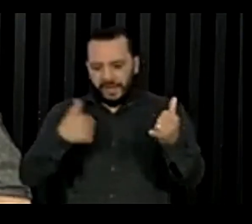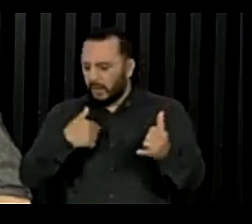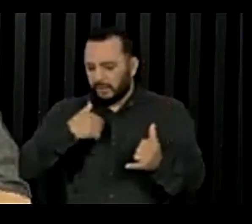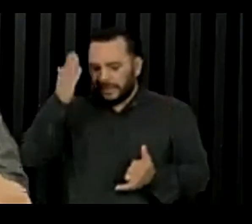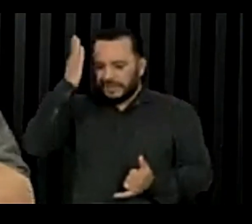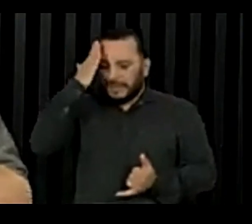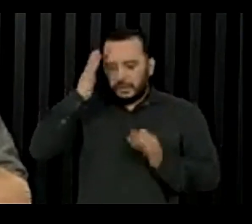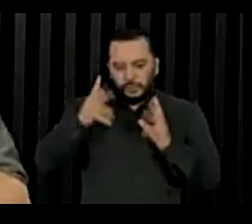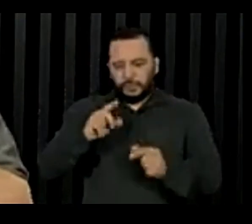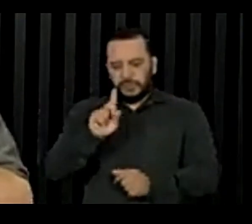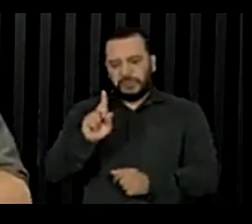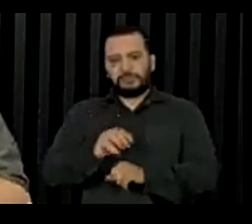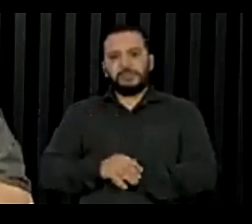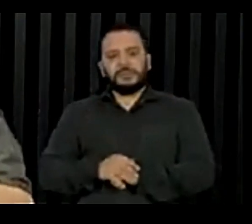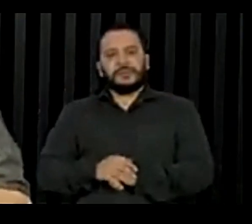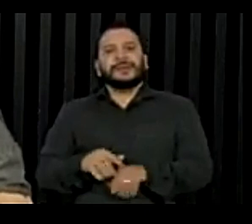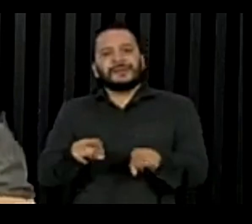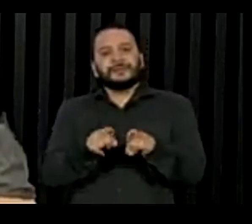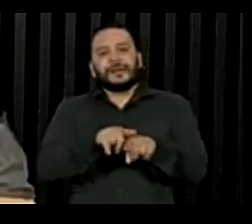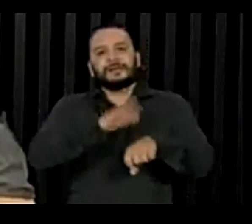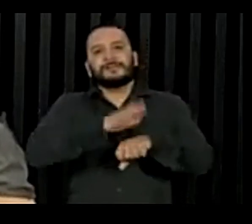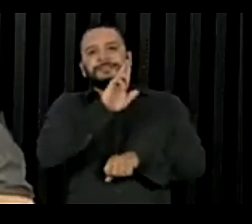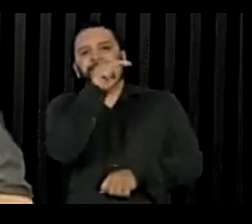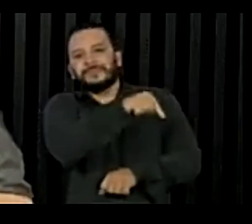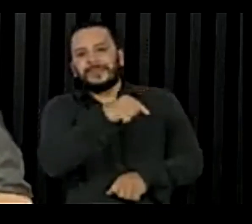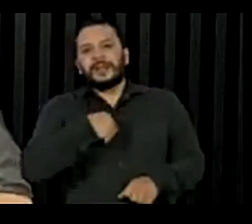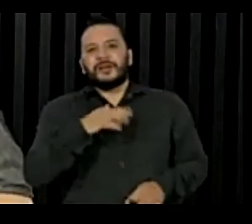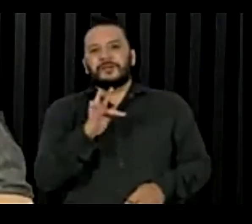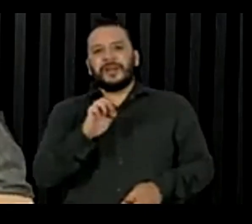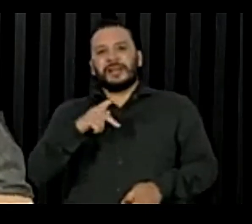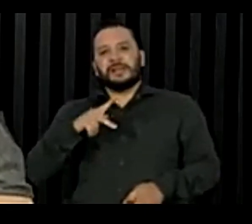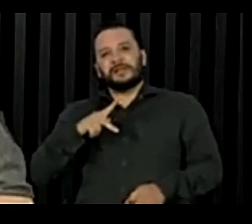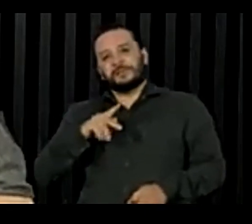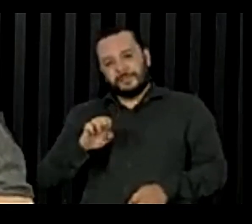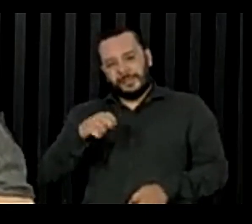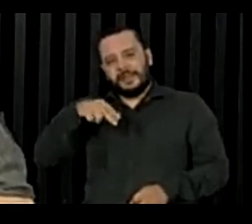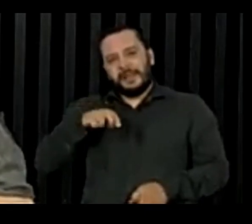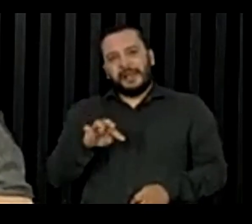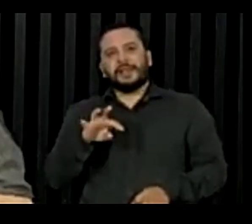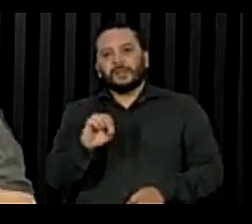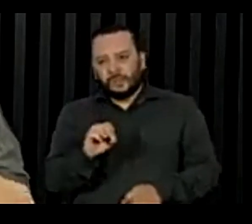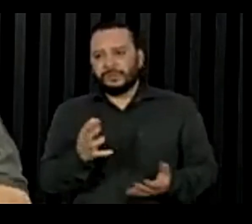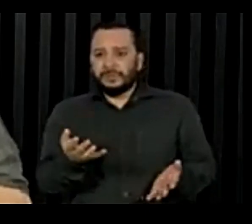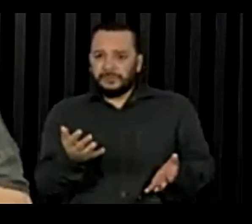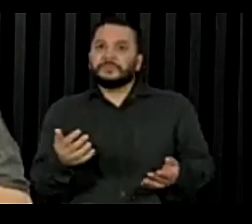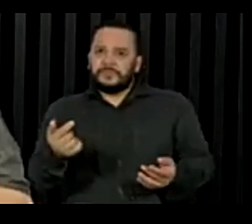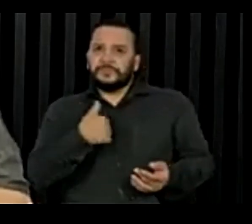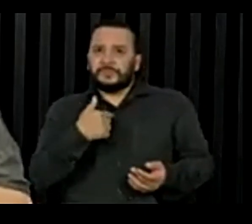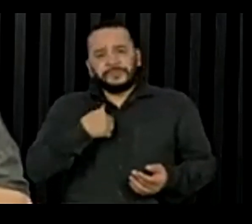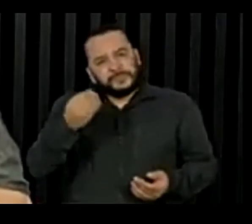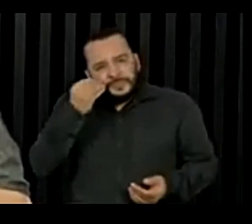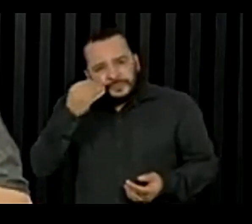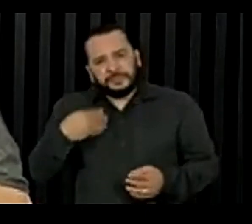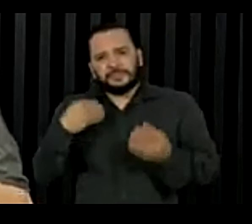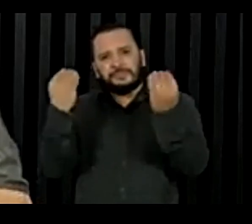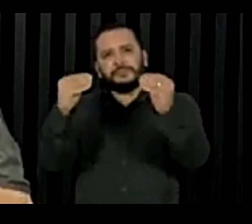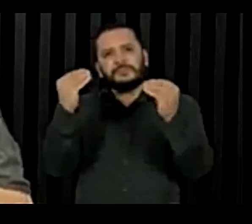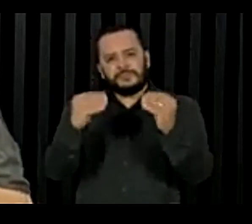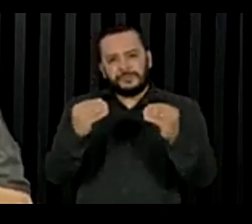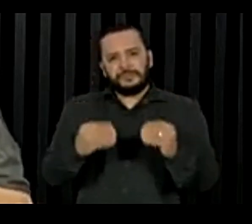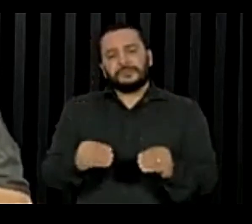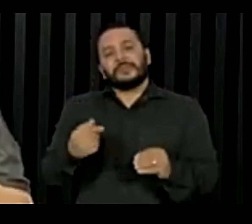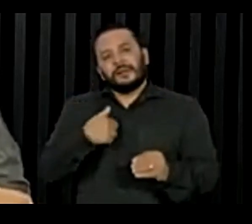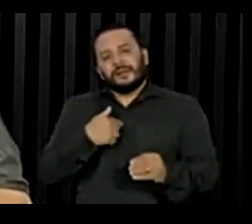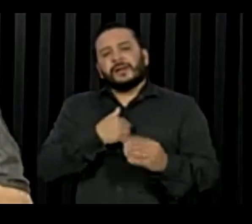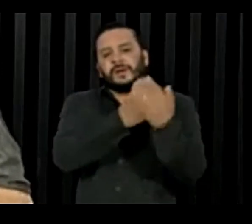noção, as pessoas falam isso ao meu redor, os meus amigos, eu não tenho a mínima noção do tamanho, da força das coisas que eu posto. Eu tento ao máximo ter responsabilidade sobre isso, mas eu não